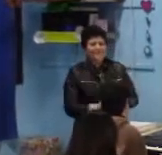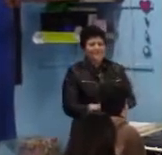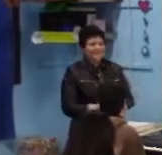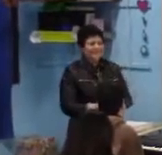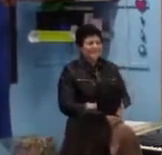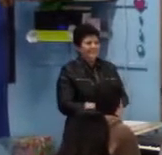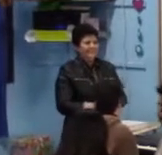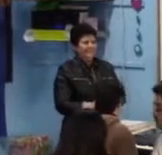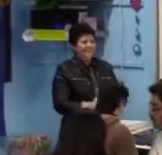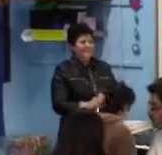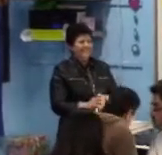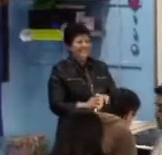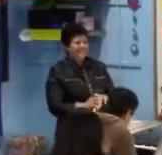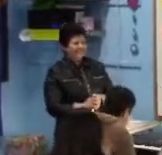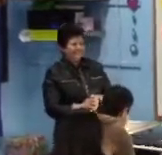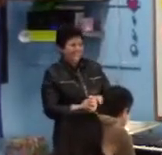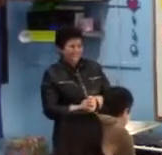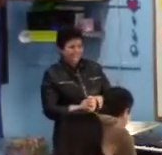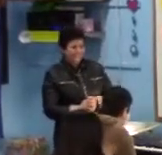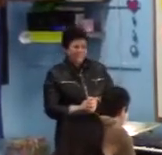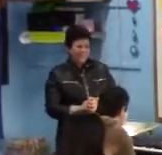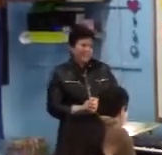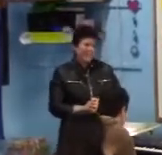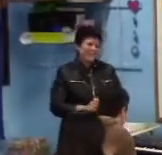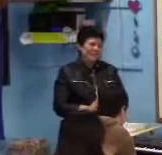porque si digo que es cuchillo, me va a quedar mal.